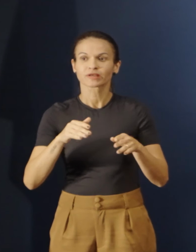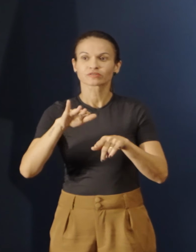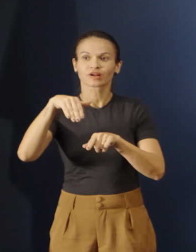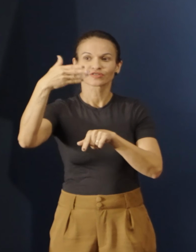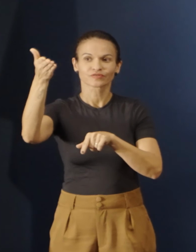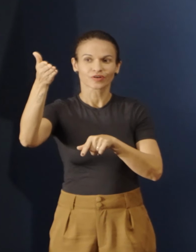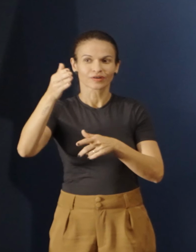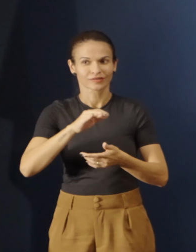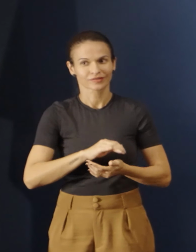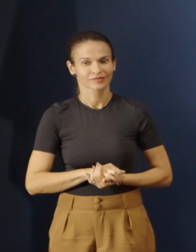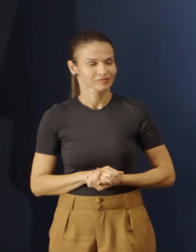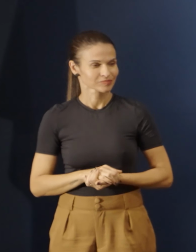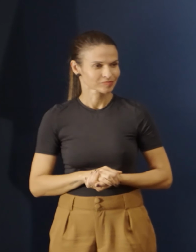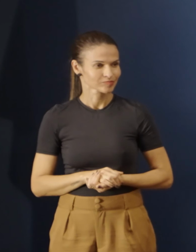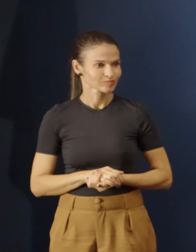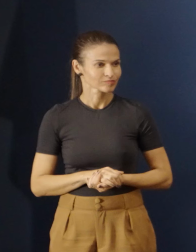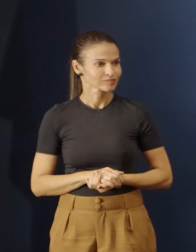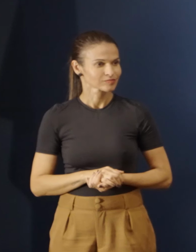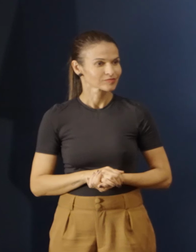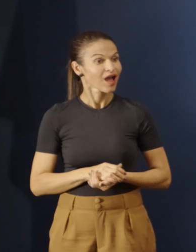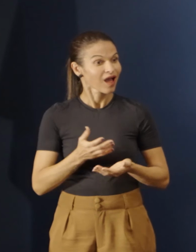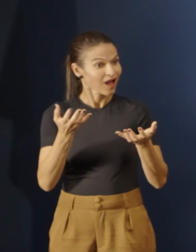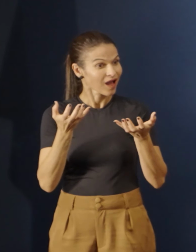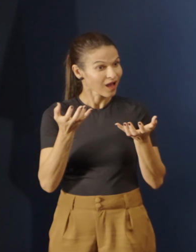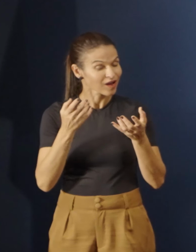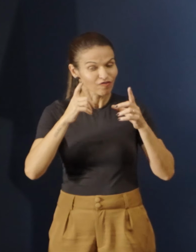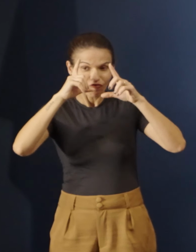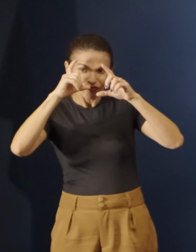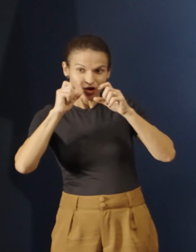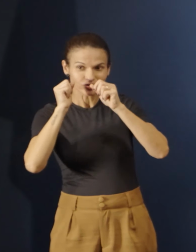fora. Quem quiser agora autógrafo. Tira